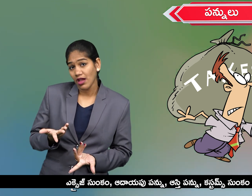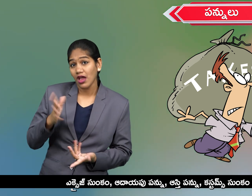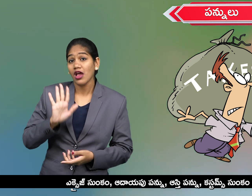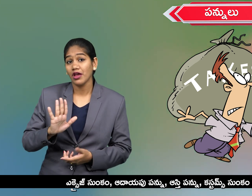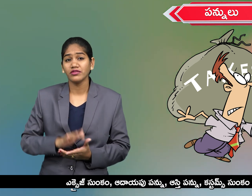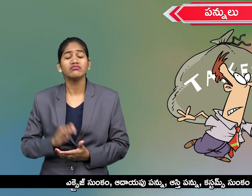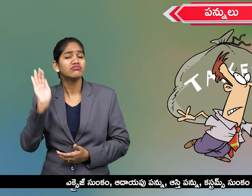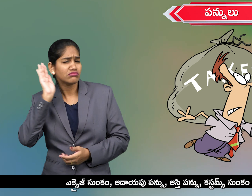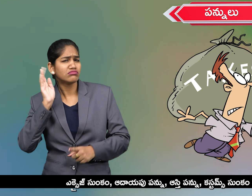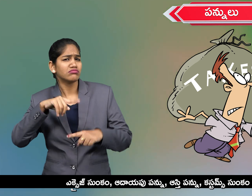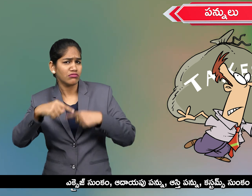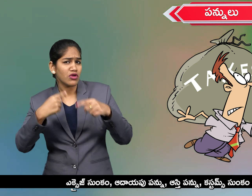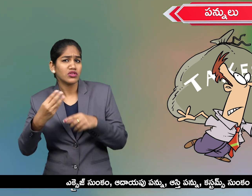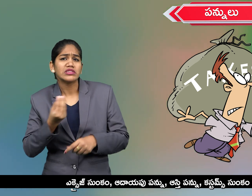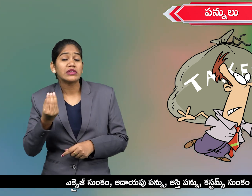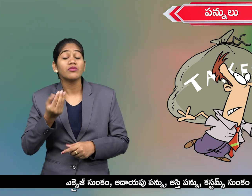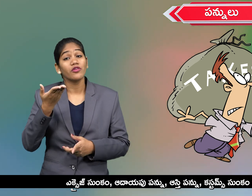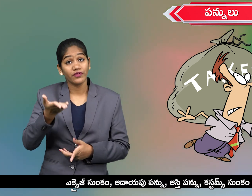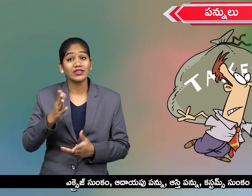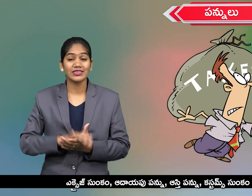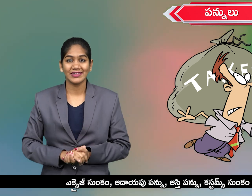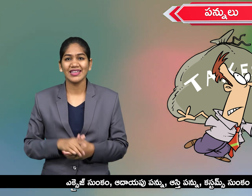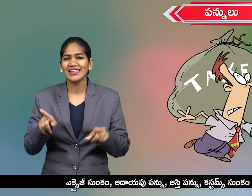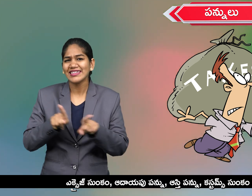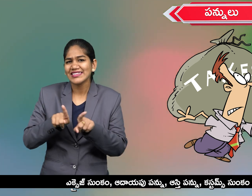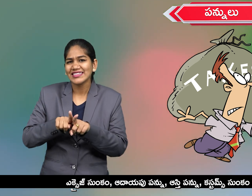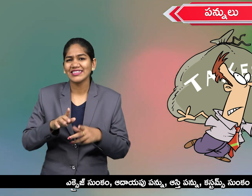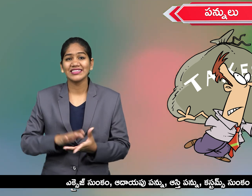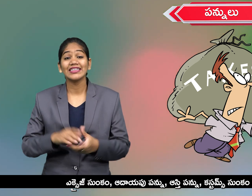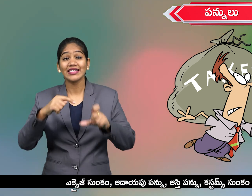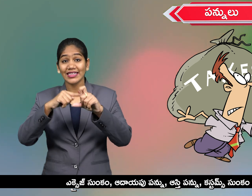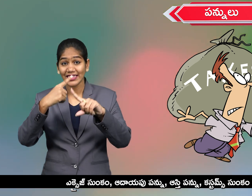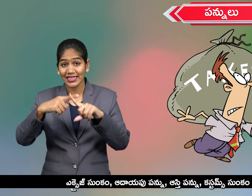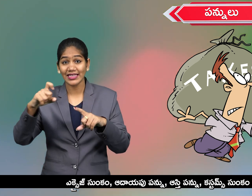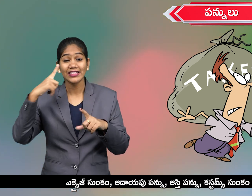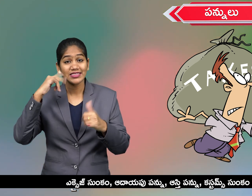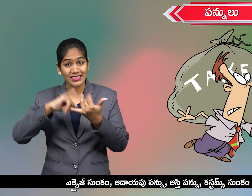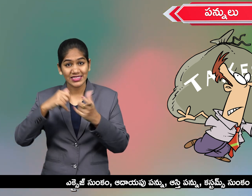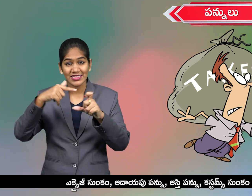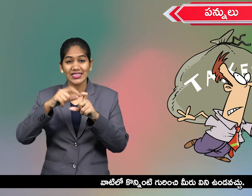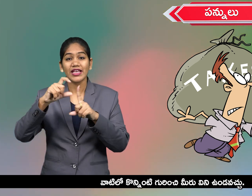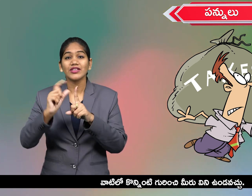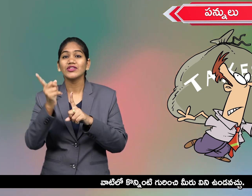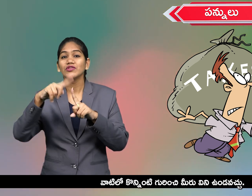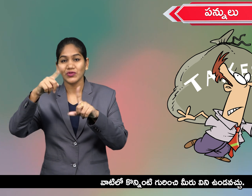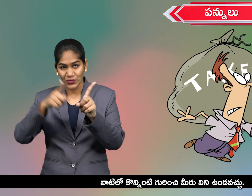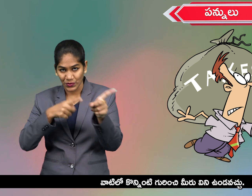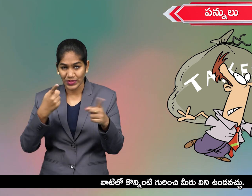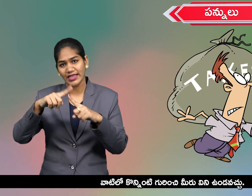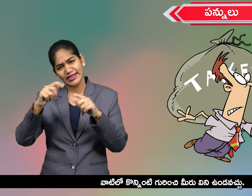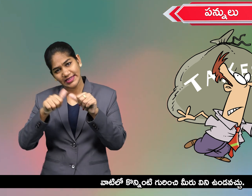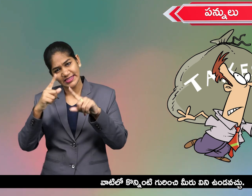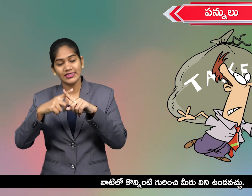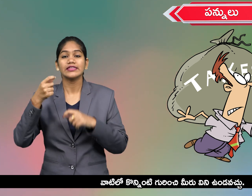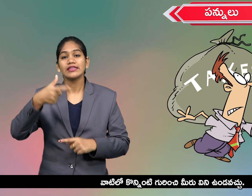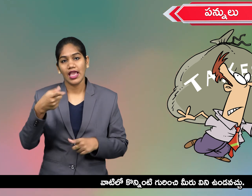ఎక్సైజ్ సుంకం, ఆదాయపు పన్ను, ఆస్తి పన్ను, కస్టమ్స్ సుంకం మొదలైన వాటిలో కొన్నింటి